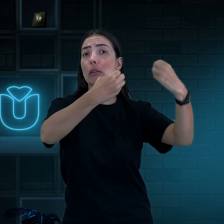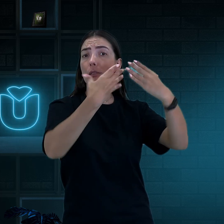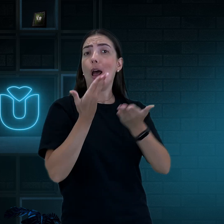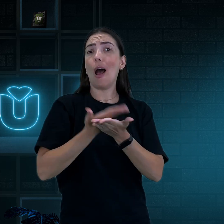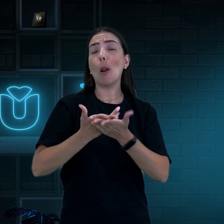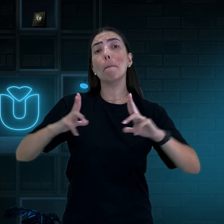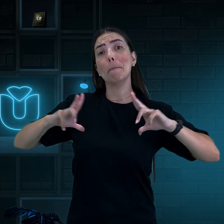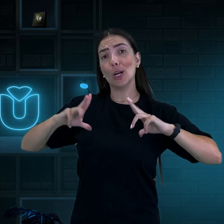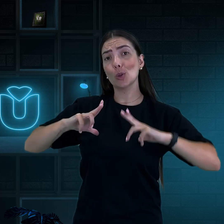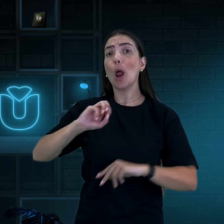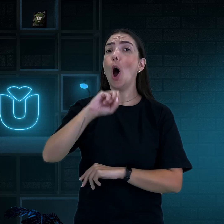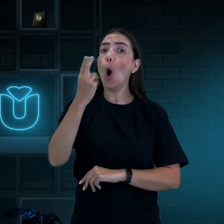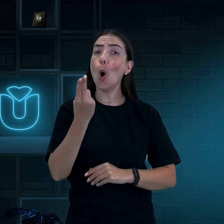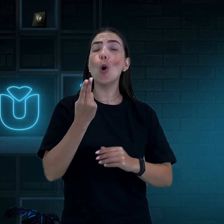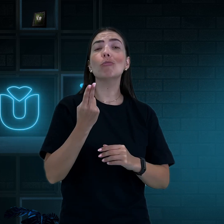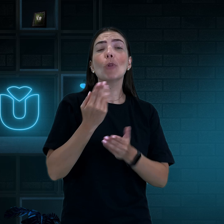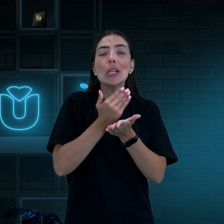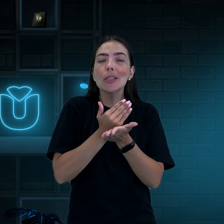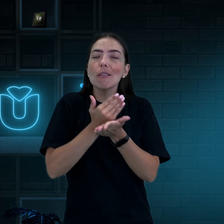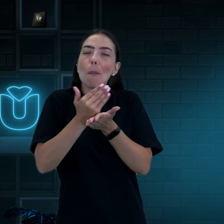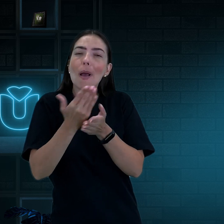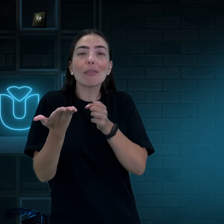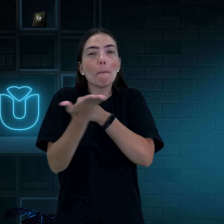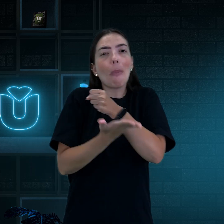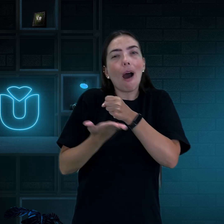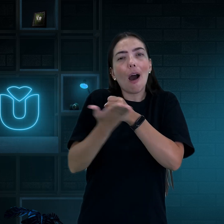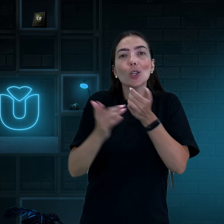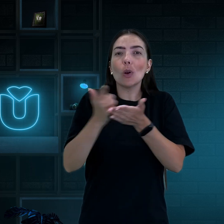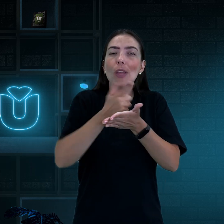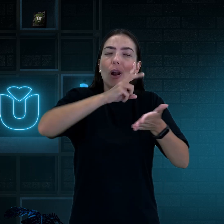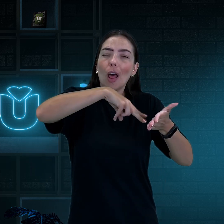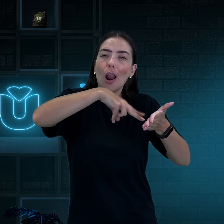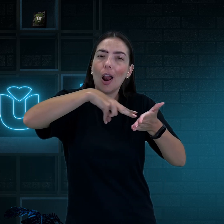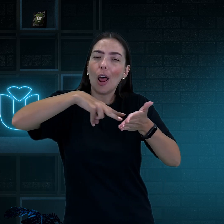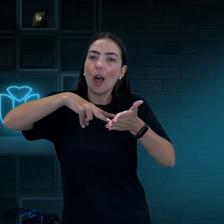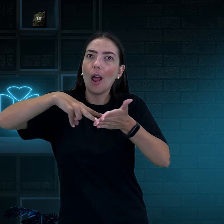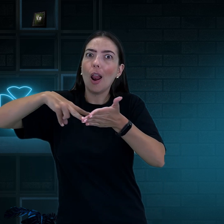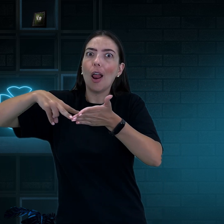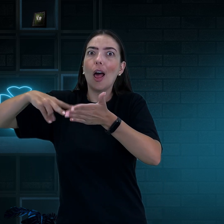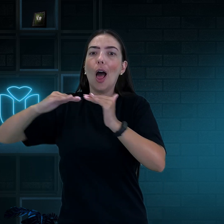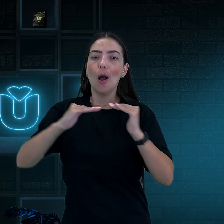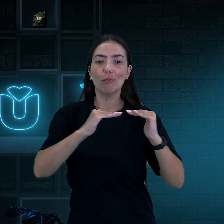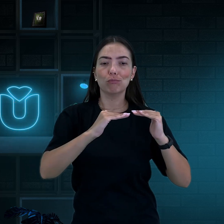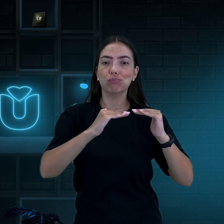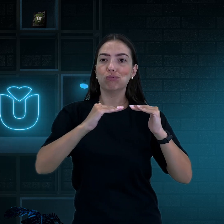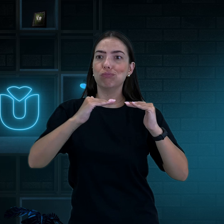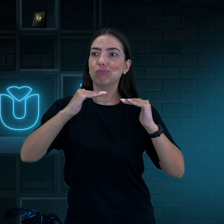lendo. Uma aula particular é uma boa dica. E começa com um livro básico na sua leitura e